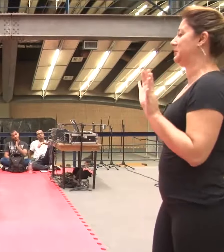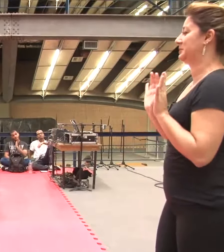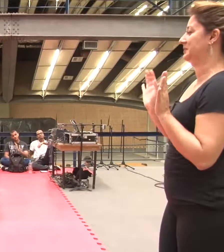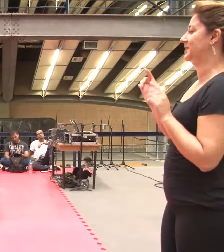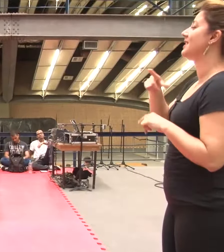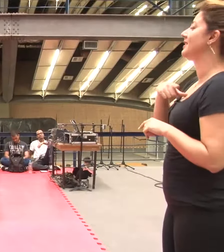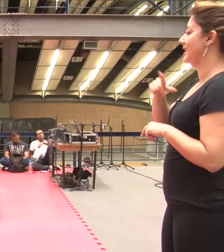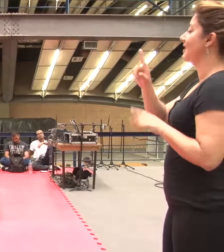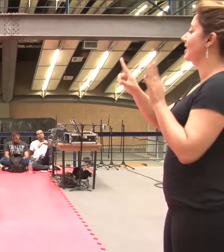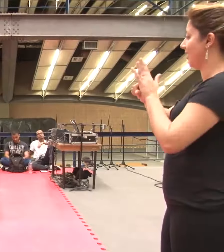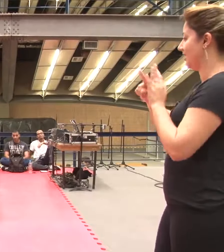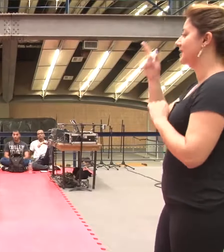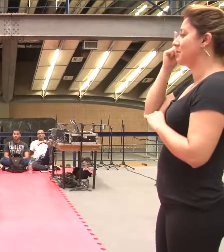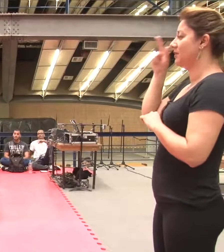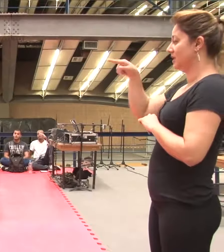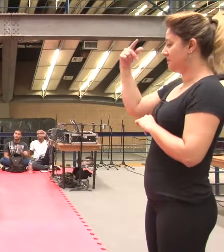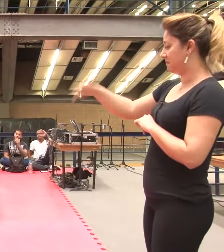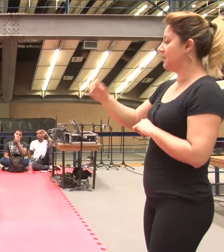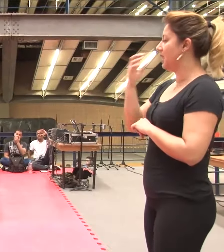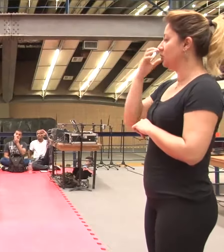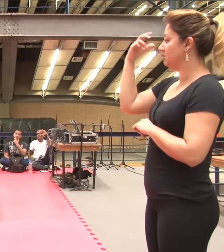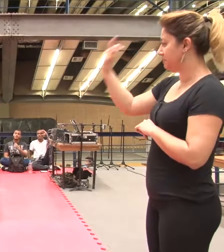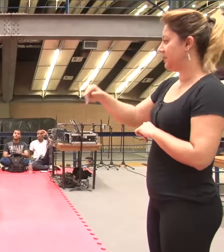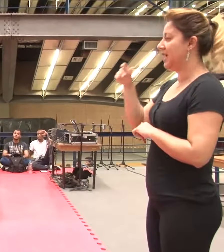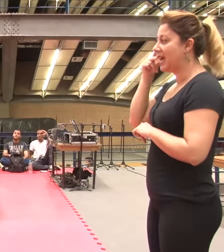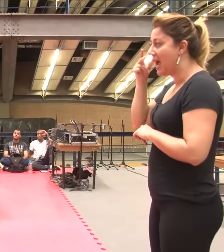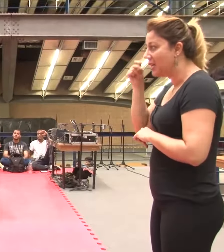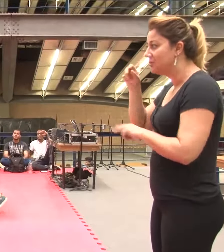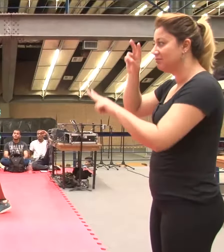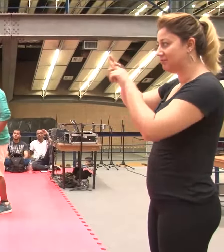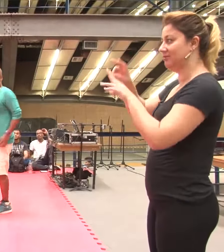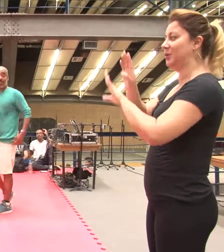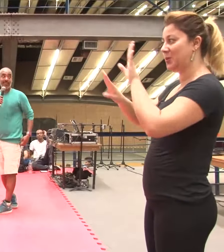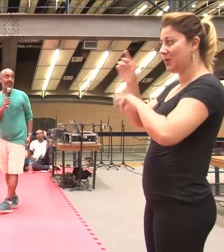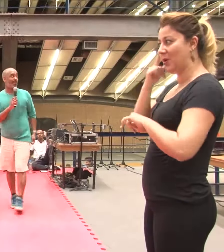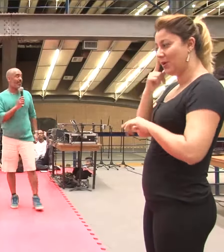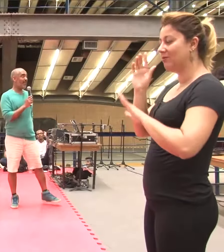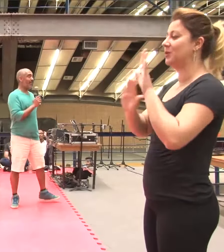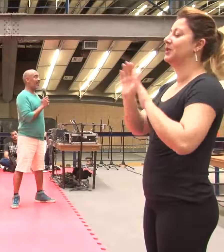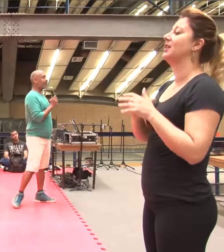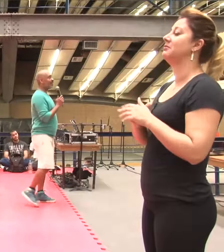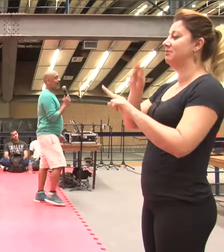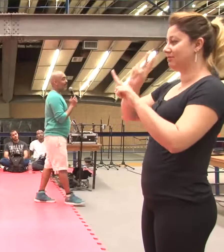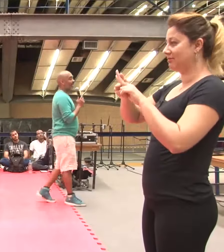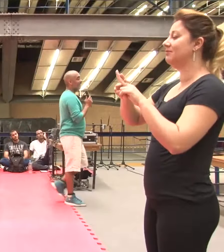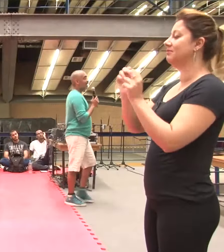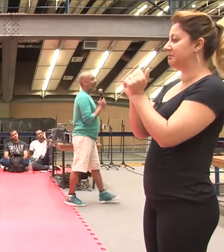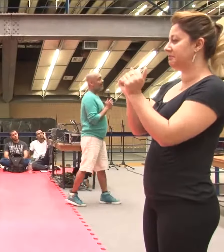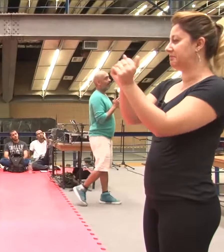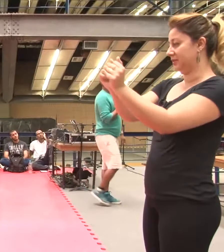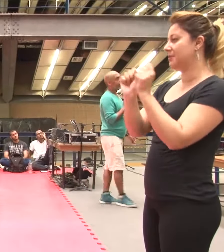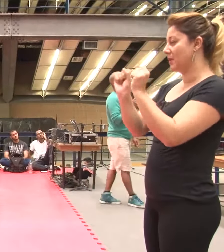tem uma lei aqui na cidade de São Paulo, né? Então, cuidado, não bata no cachorro. Porque senão você pode ser preso ou ser